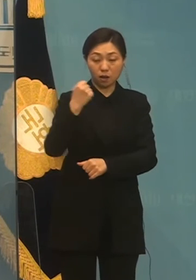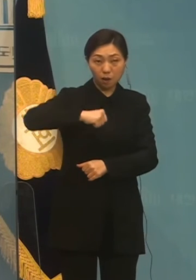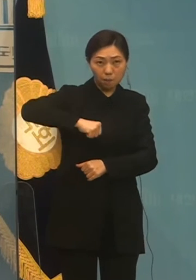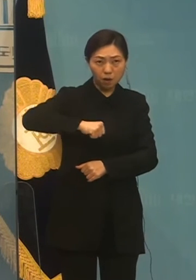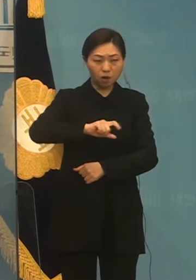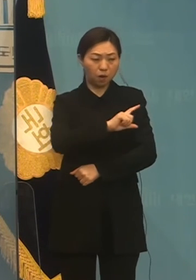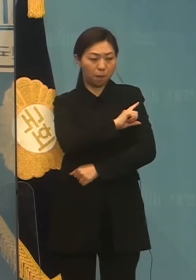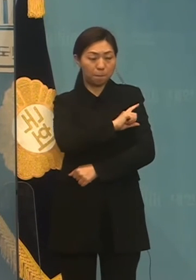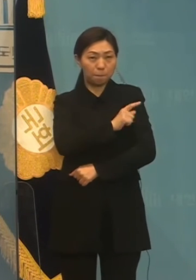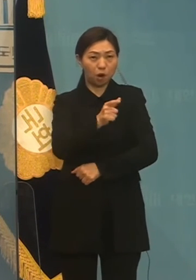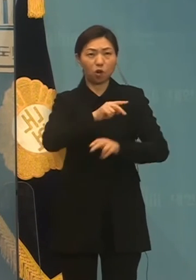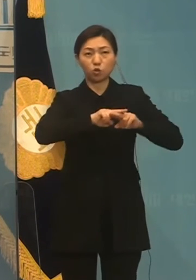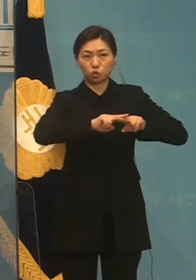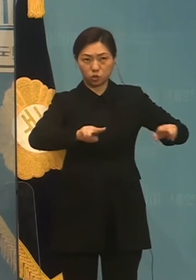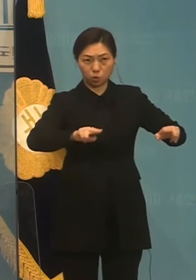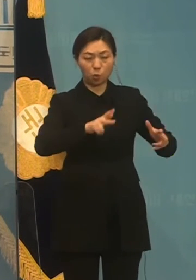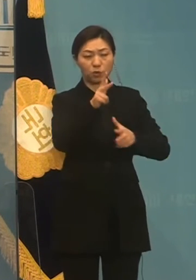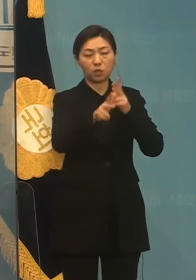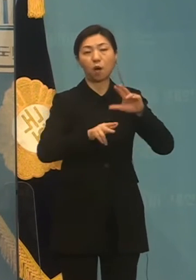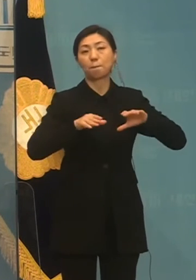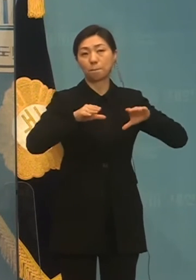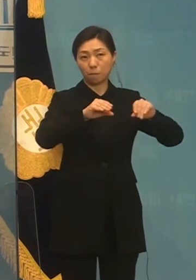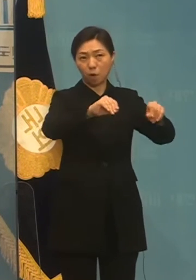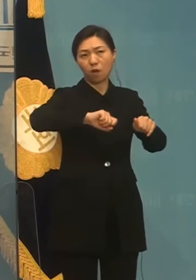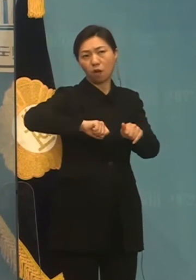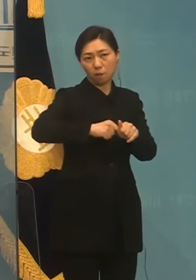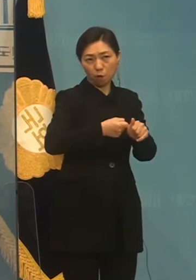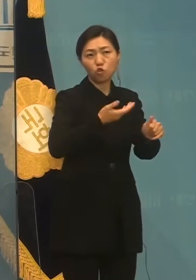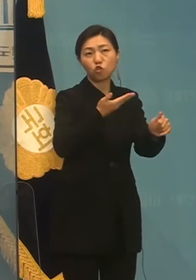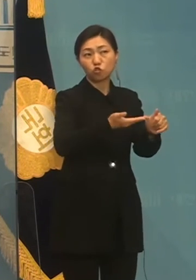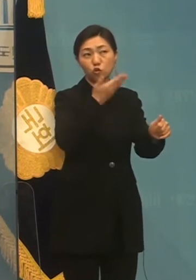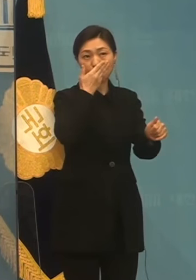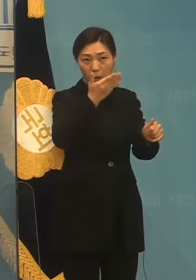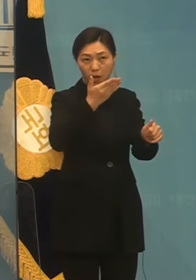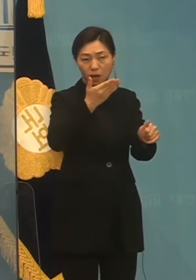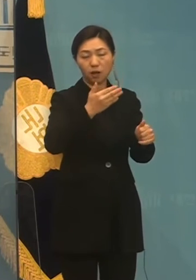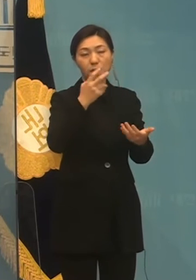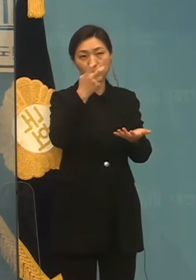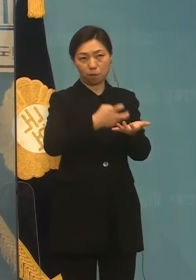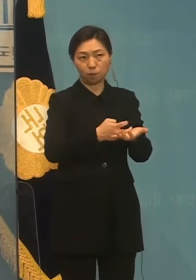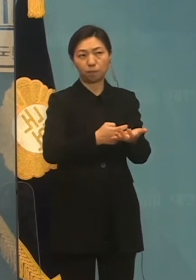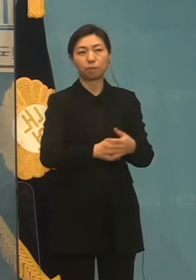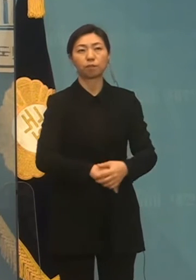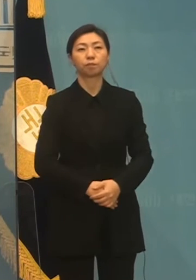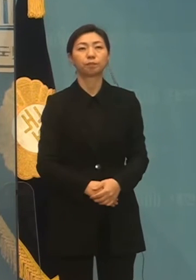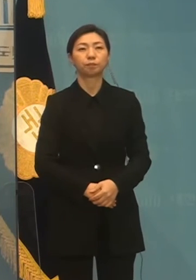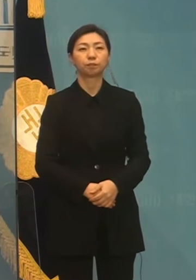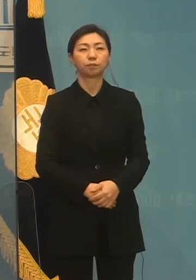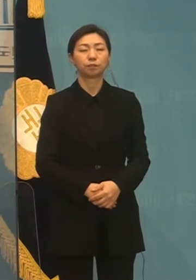취소, 사업 정지 등 벌칙을 부과할 수 있게 하는 내용을 담고 있습니다.